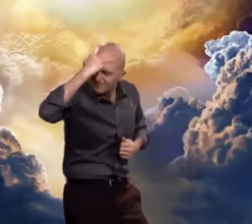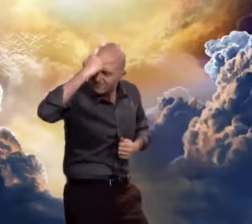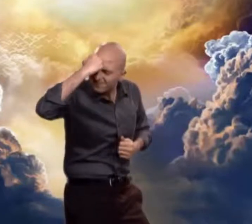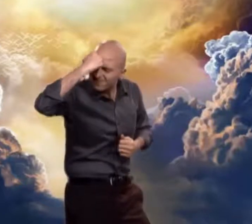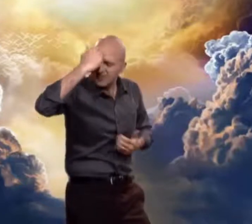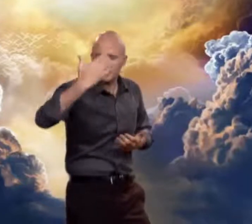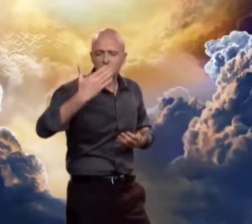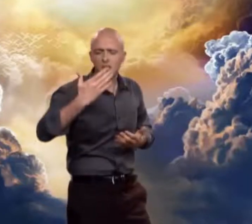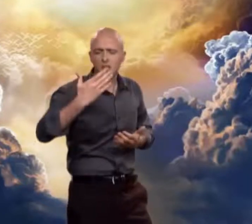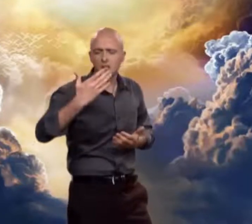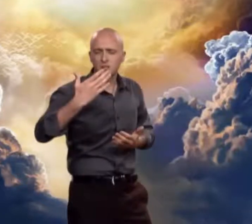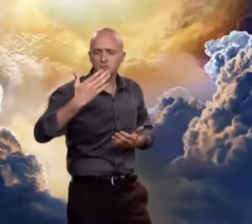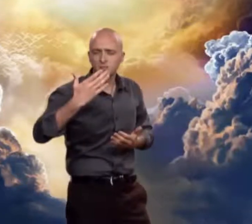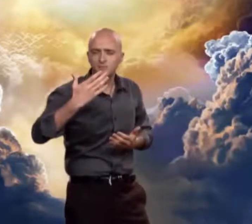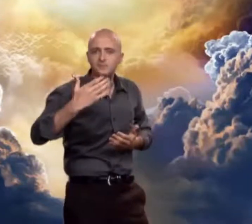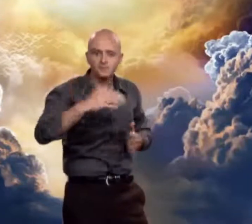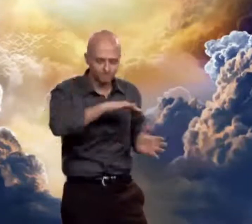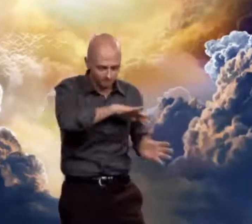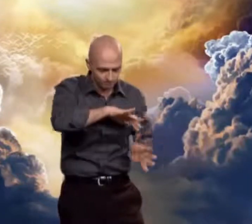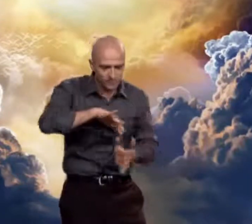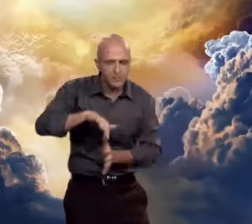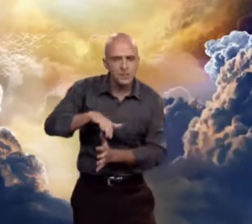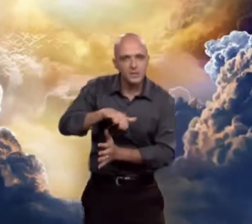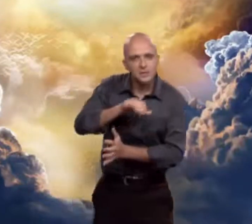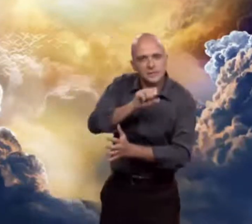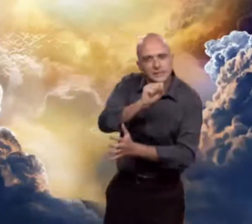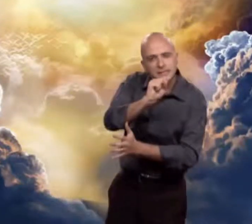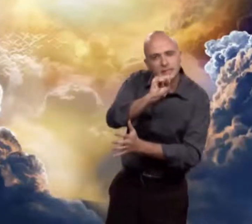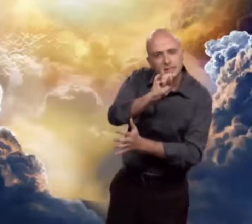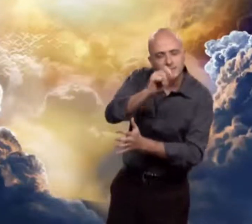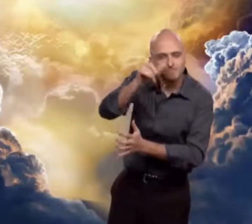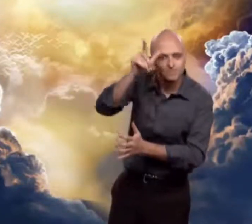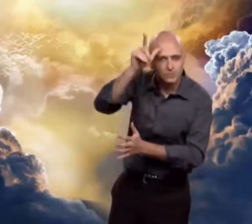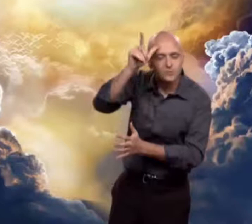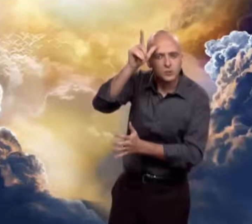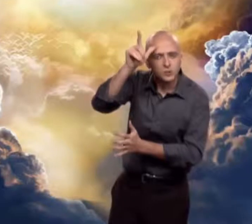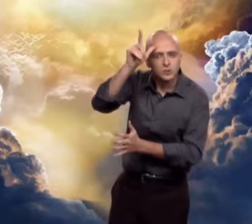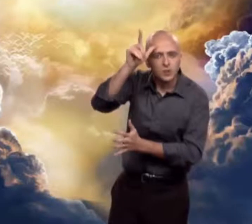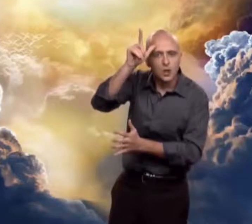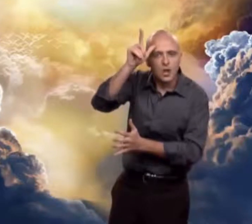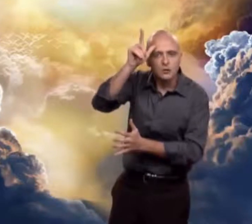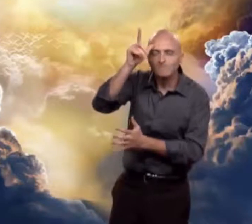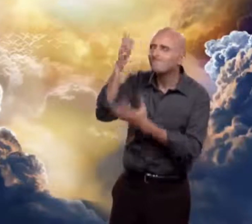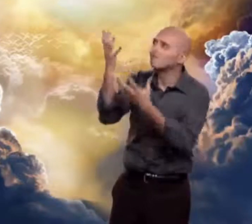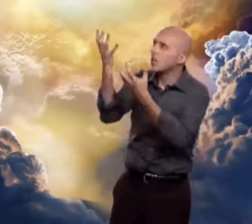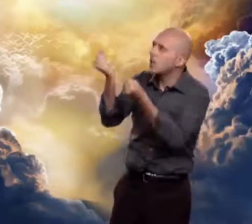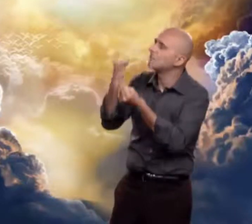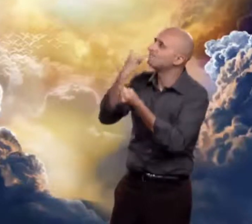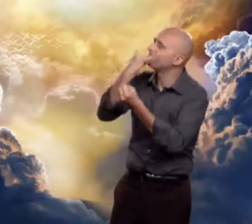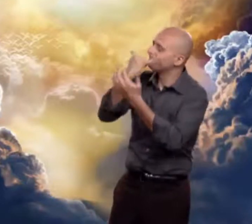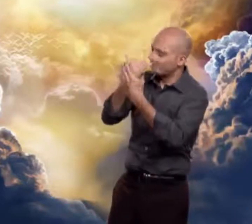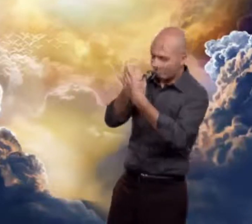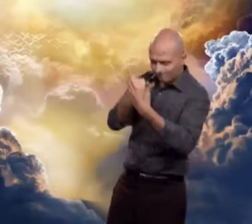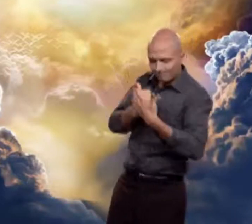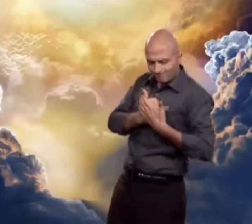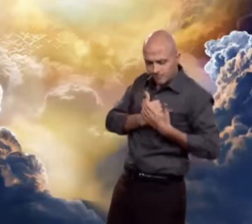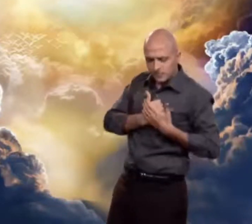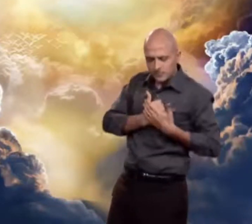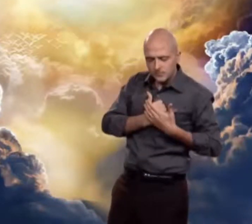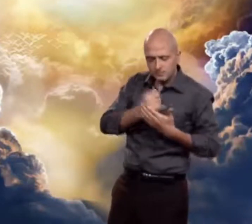sido reintegrado em seu cargo. Mas o orgulho o impediu de submeter-se. Continuou a pensar